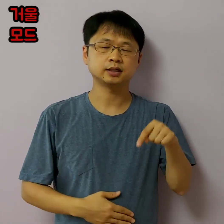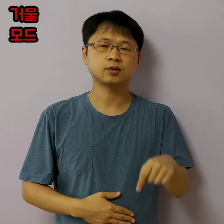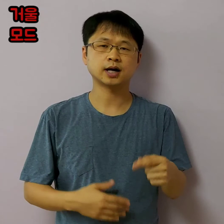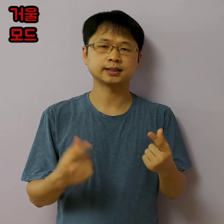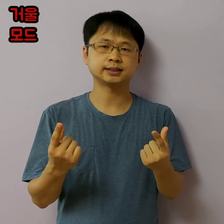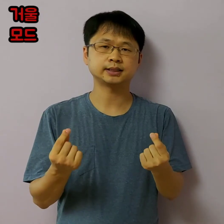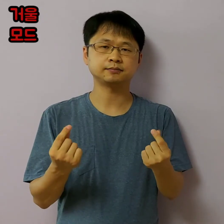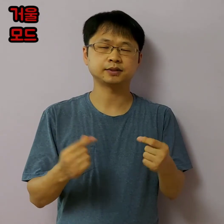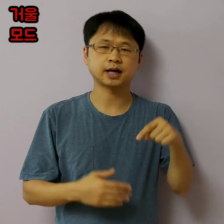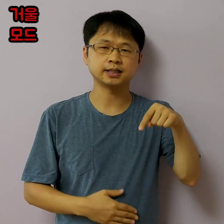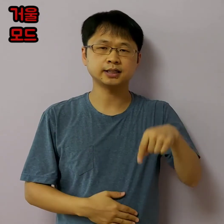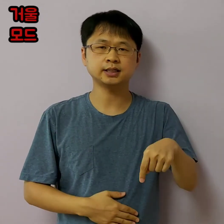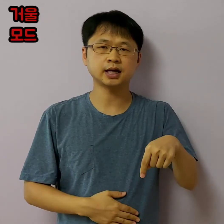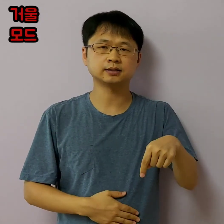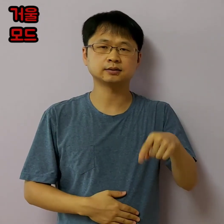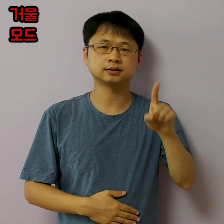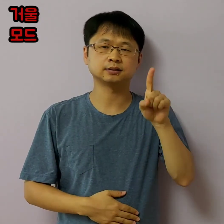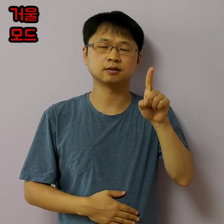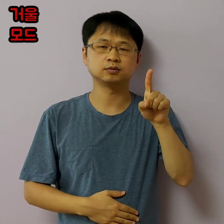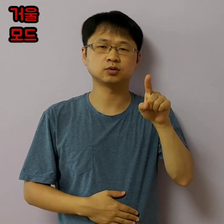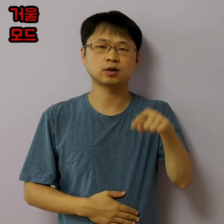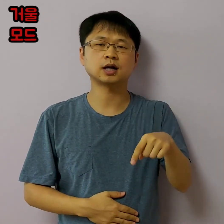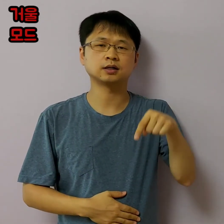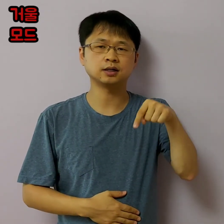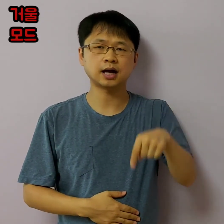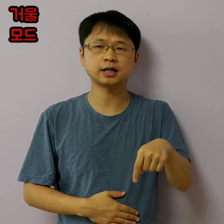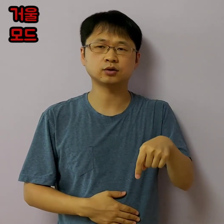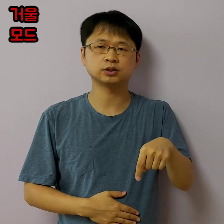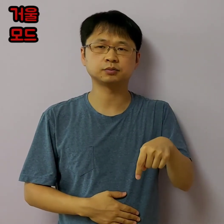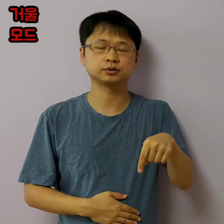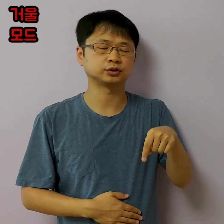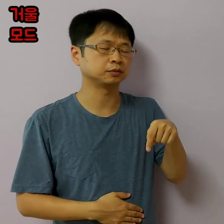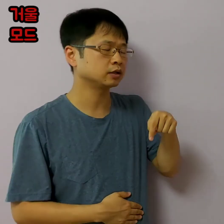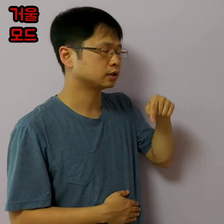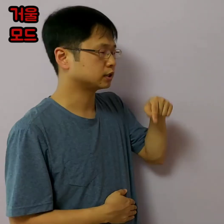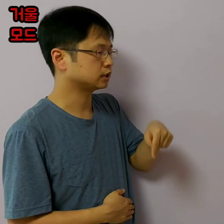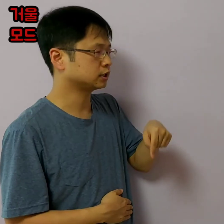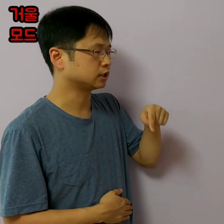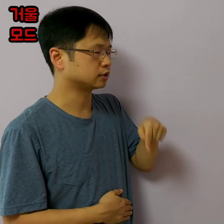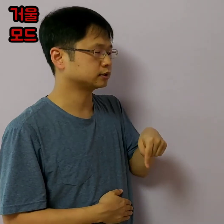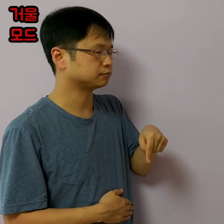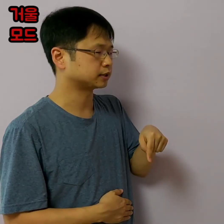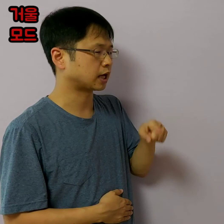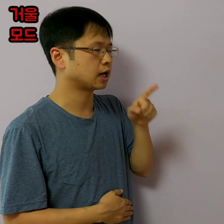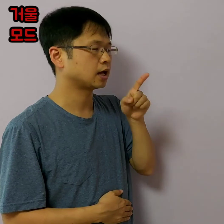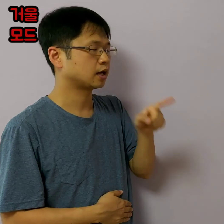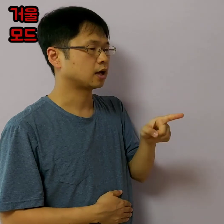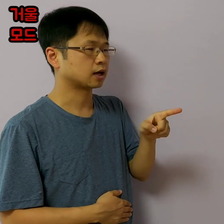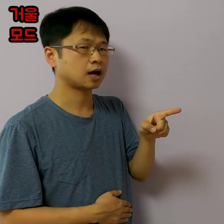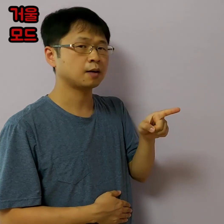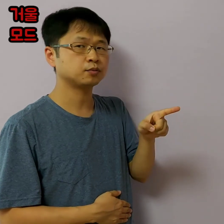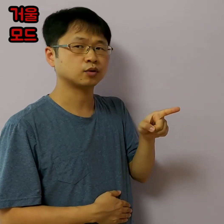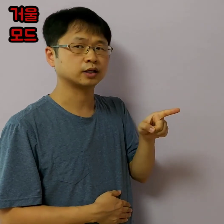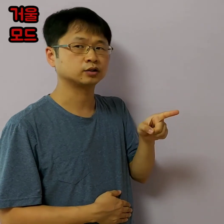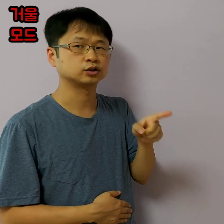이와 같이입니다. 이 하는 것은 검지손가락을 아래로 짚어주시면 이것입니다. 아까 앞으로 가르쳐